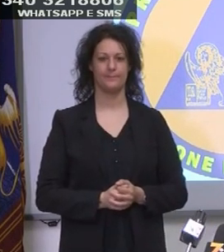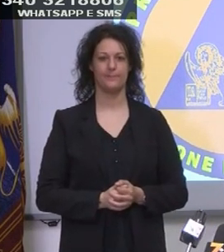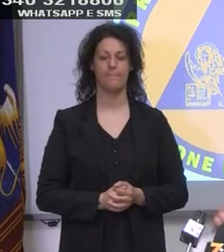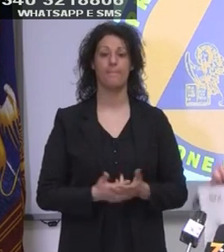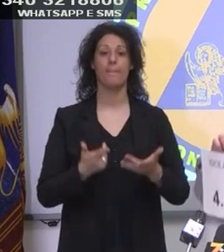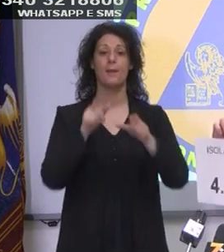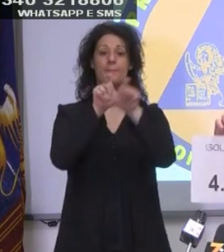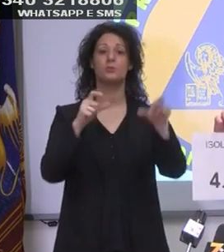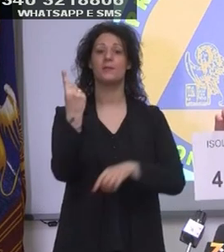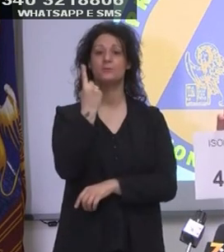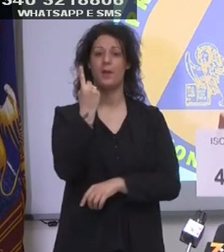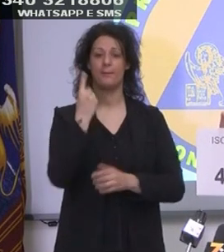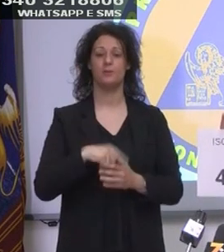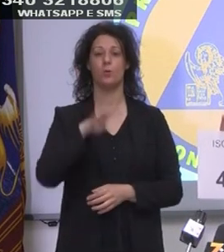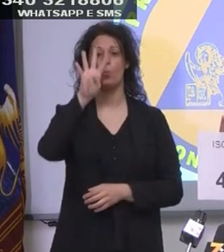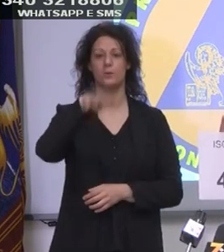I casi di isolamento sono